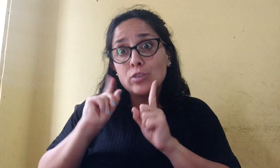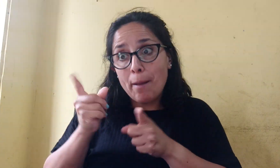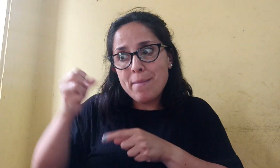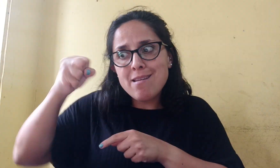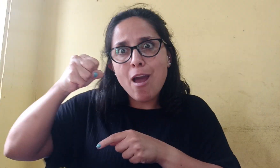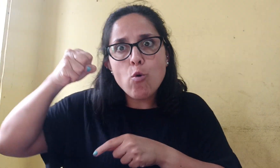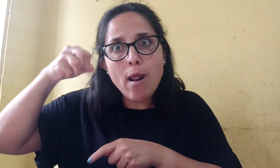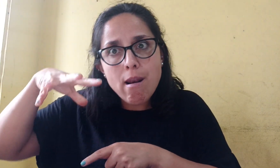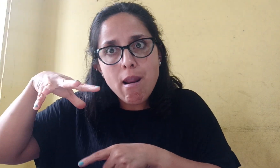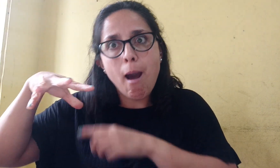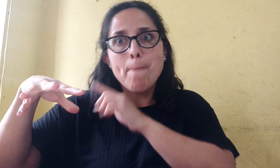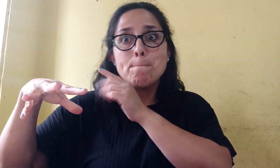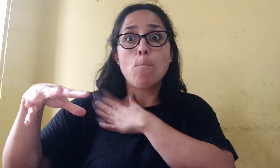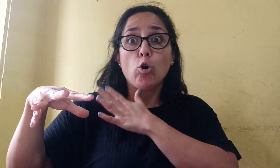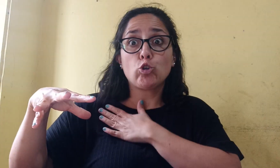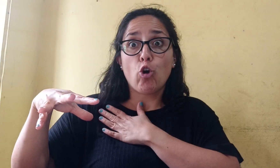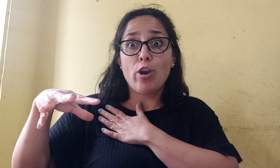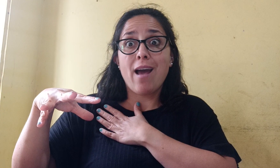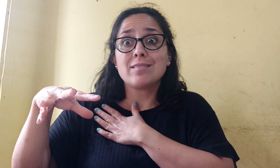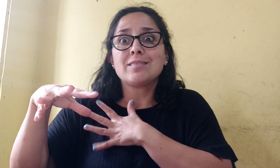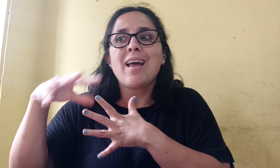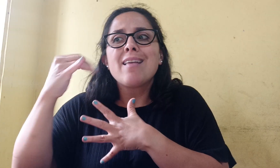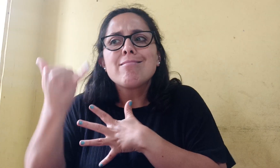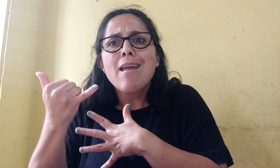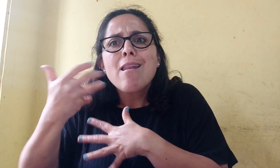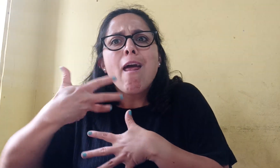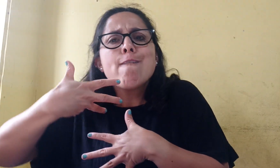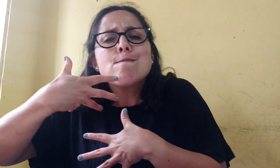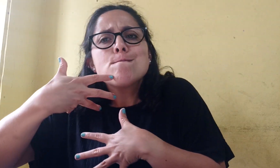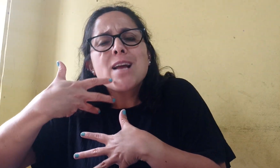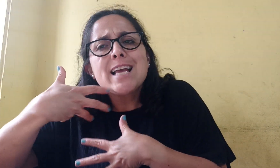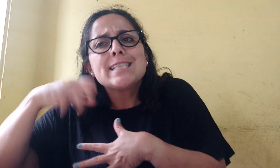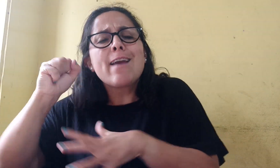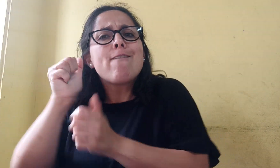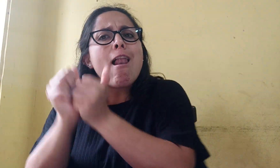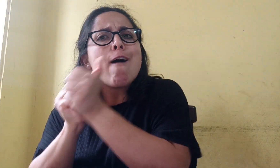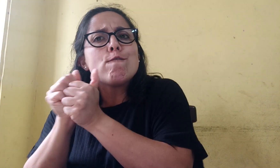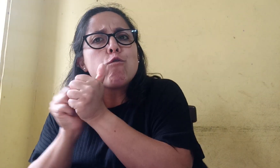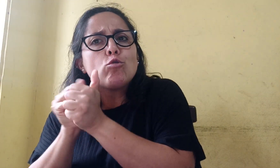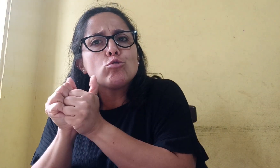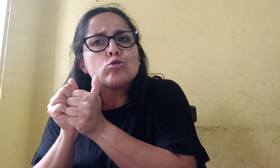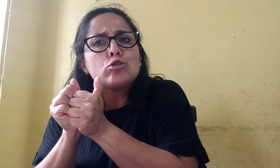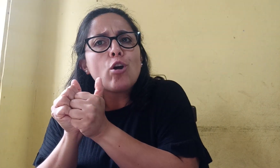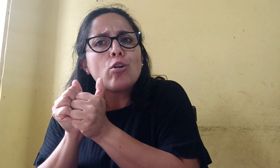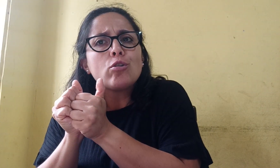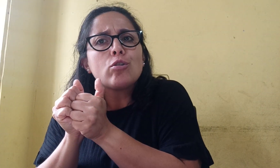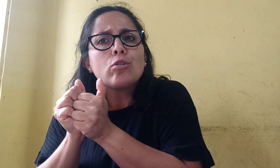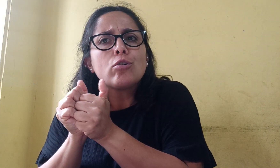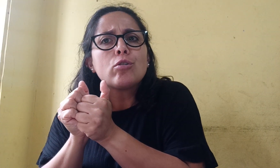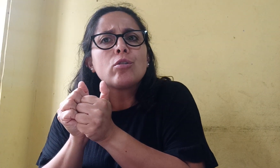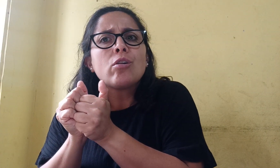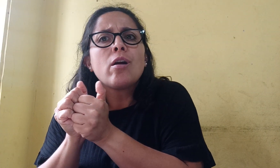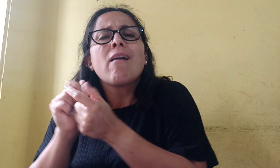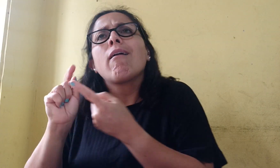entéricas, que también van a llevar sus funciones a través de sus efectores, que tiene que ver con